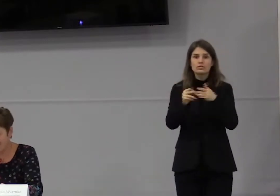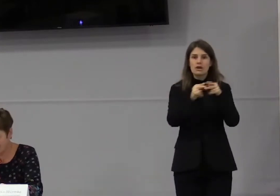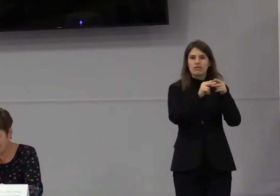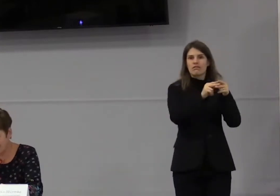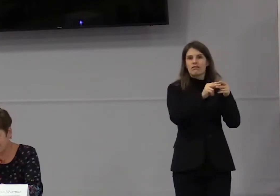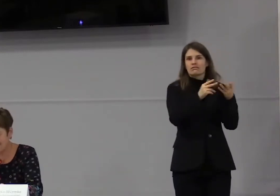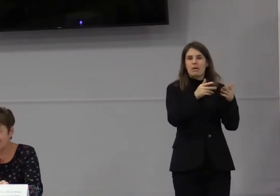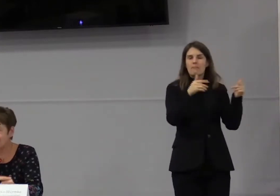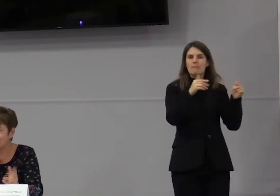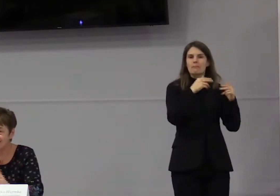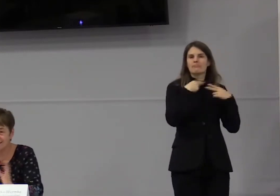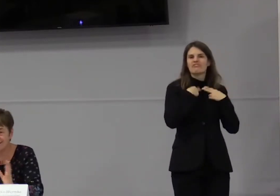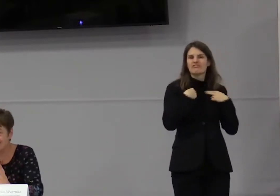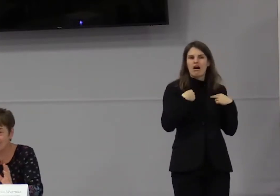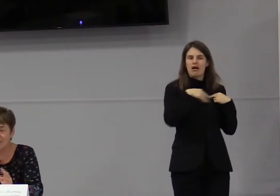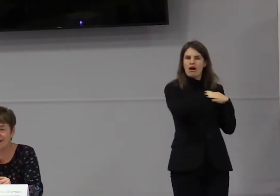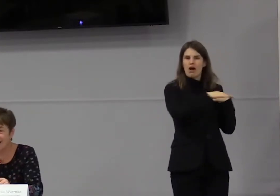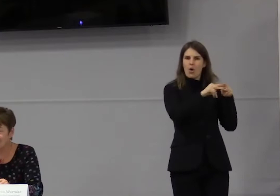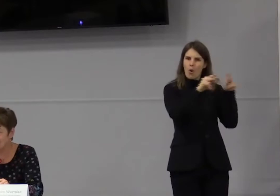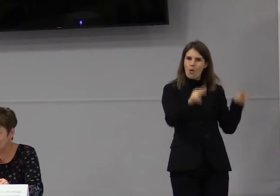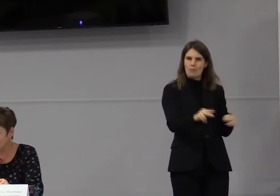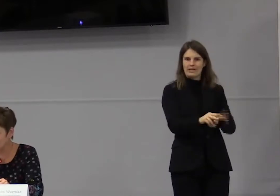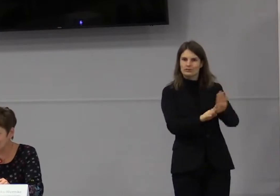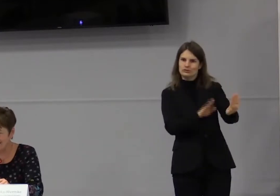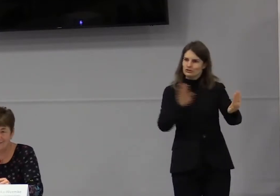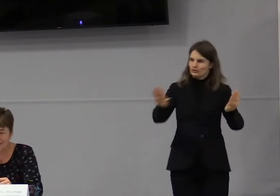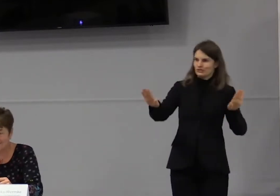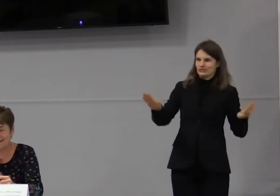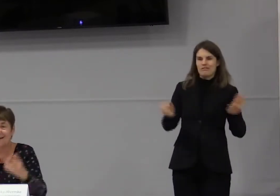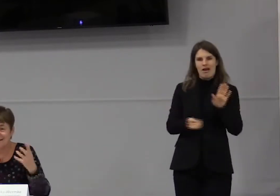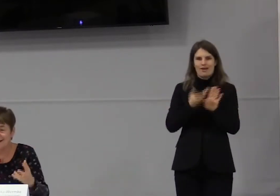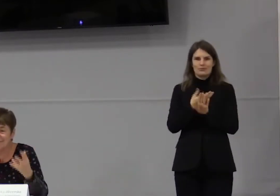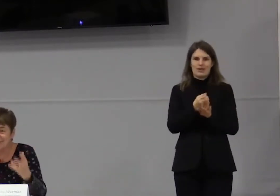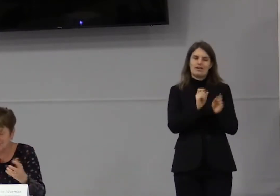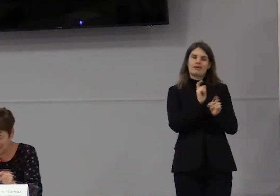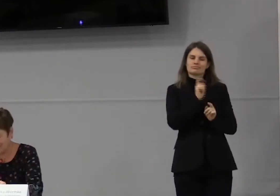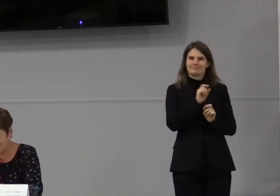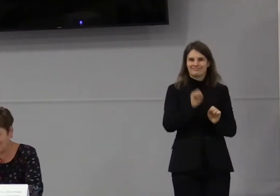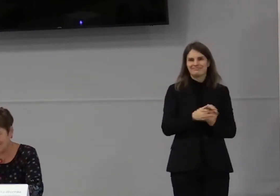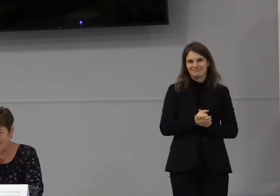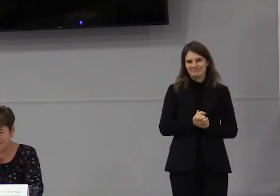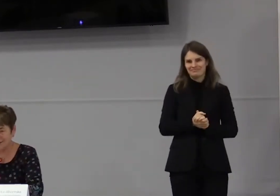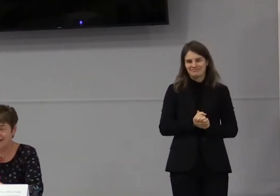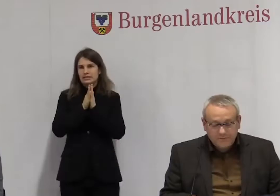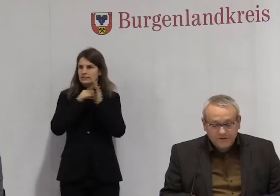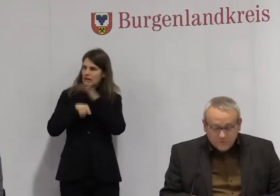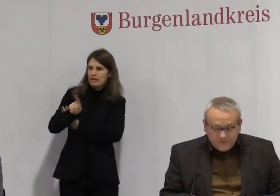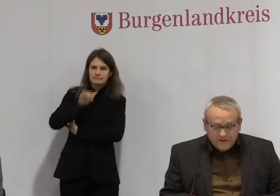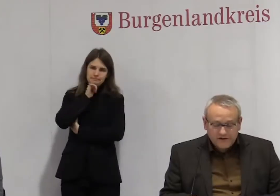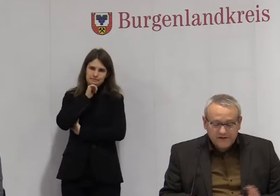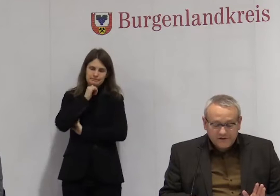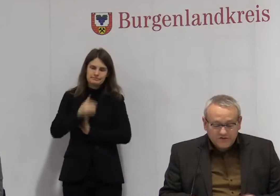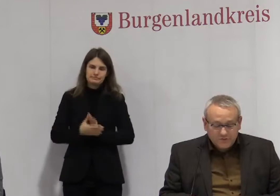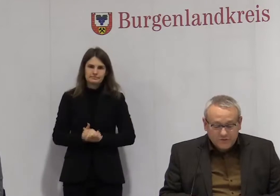der Pfarrbereiche. Da ist dann nochmal aktuell das, was dann wirklich stattfinden wird. So